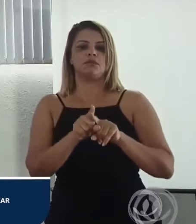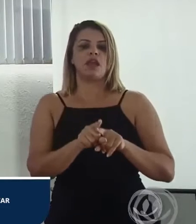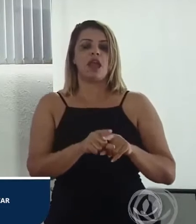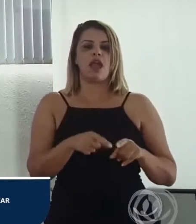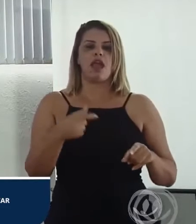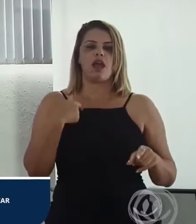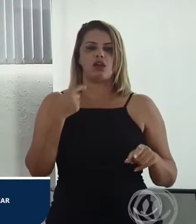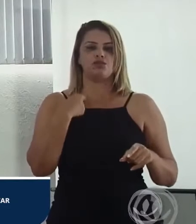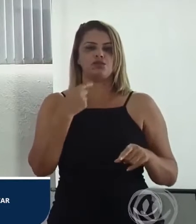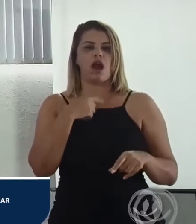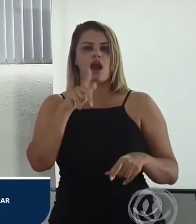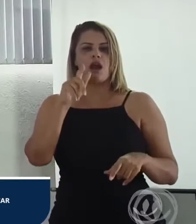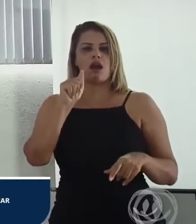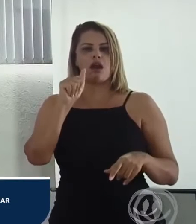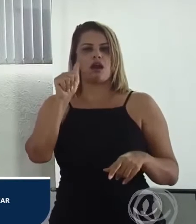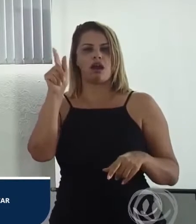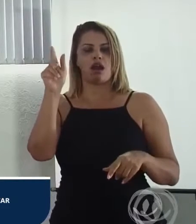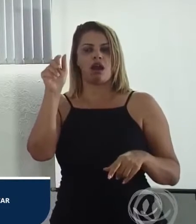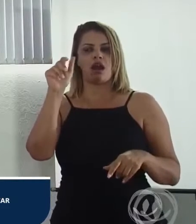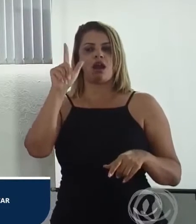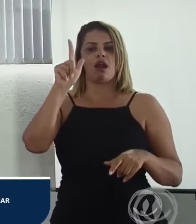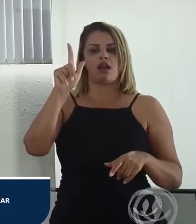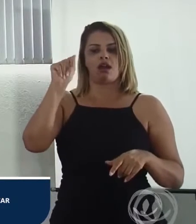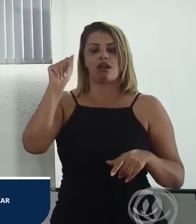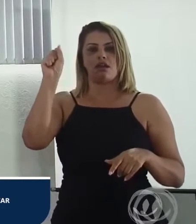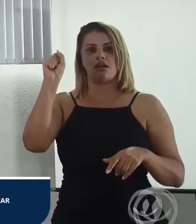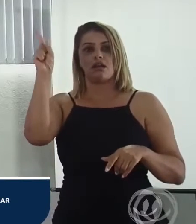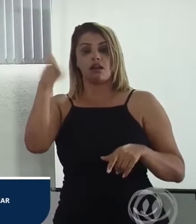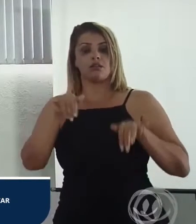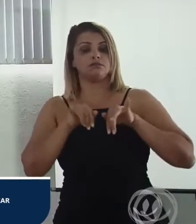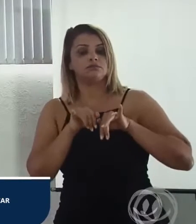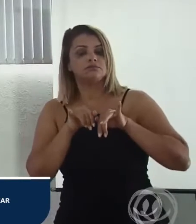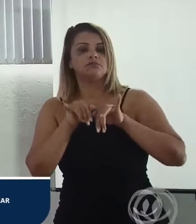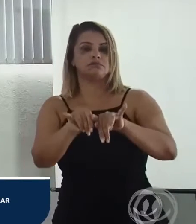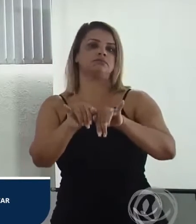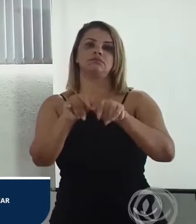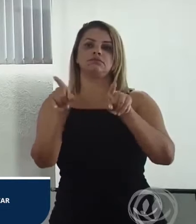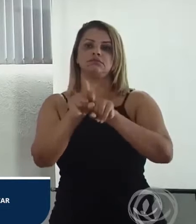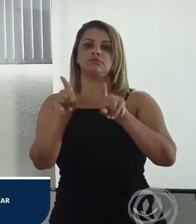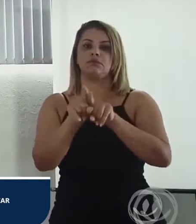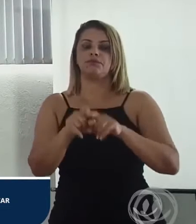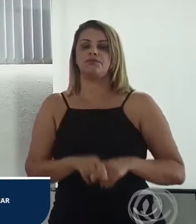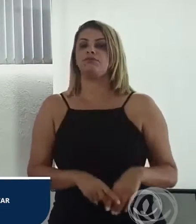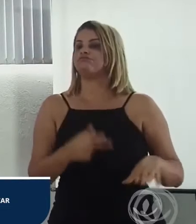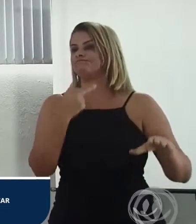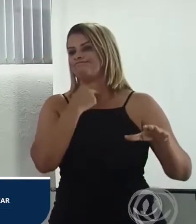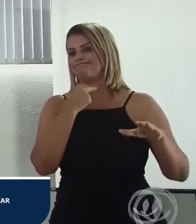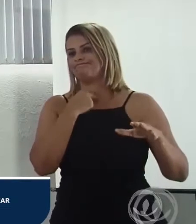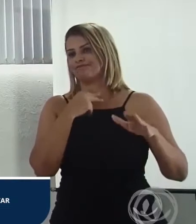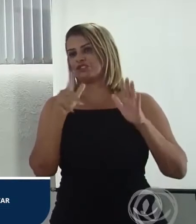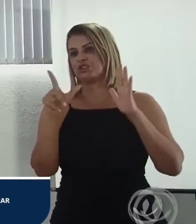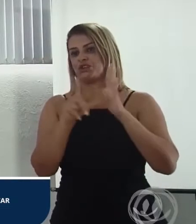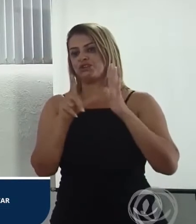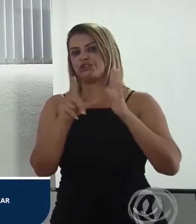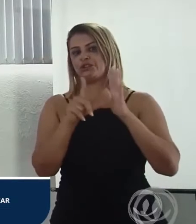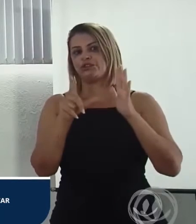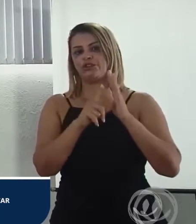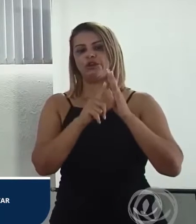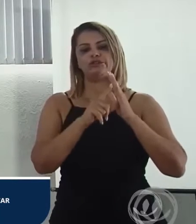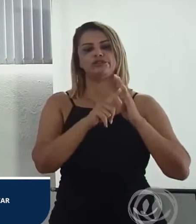gás, postos de combustível, supermercado e congêneres, não se incluindo lojas de conveniência,